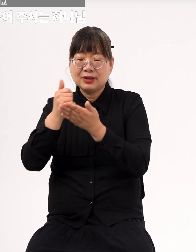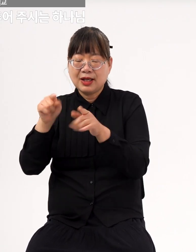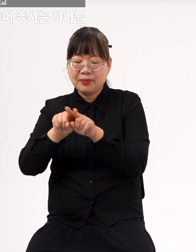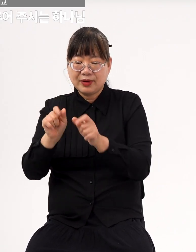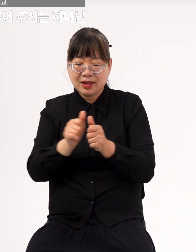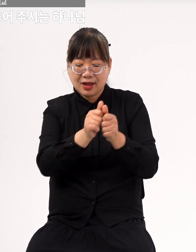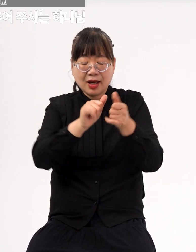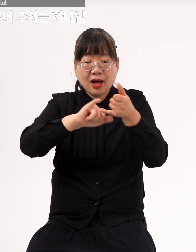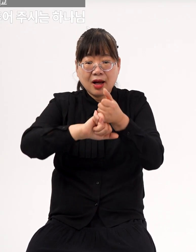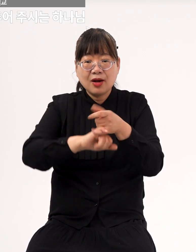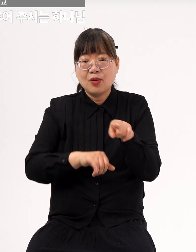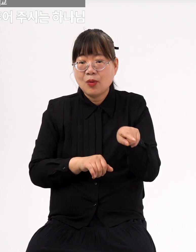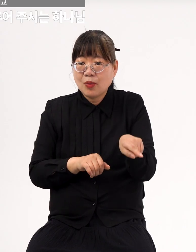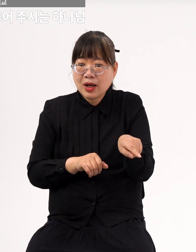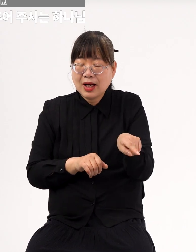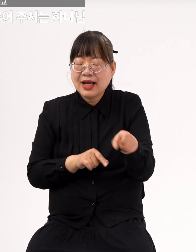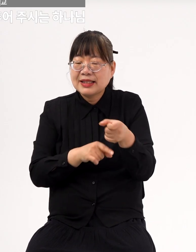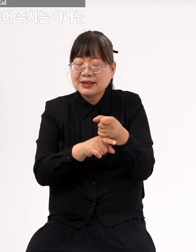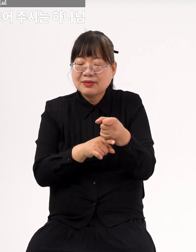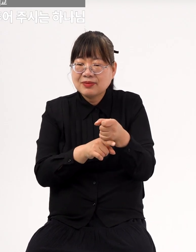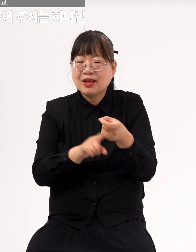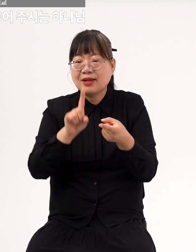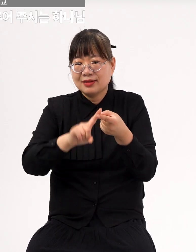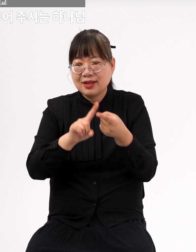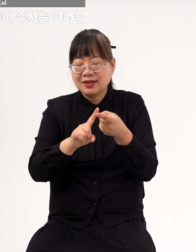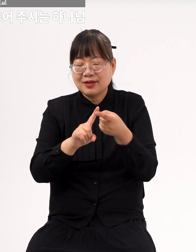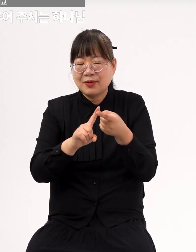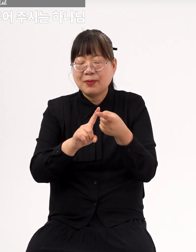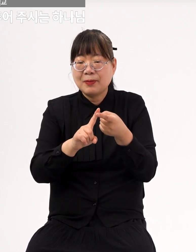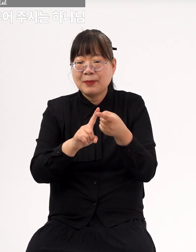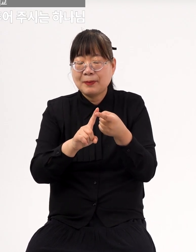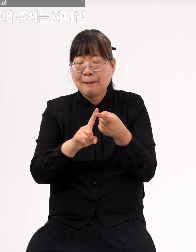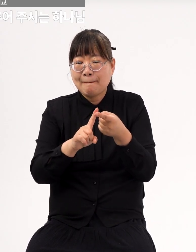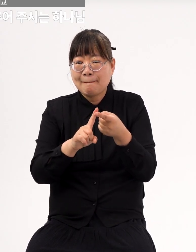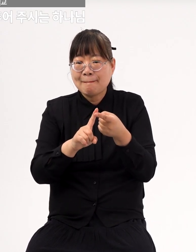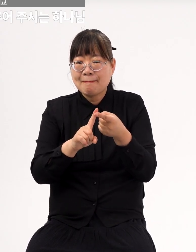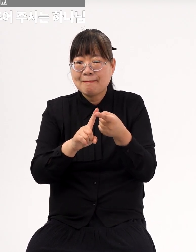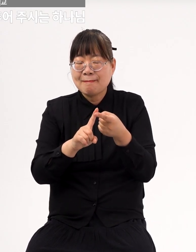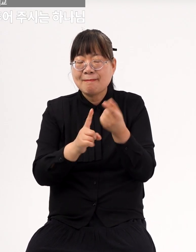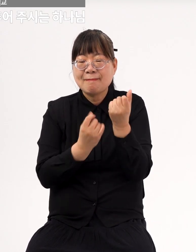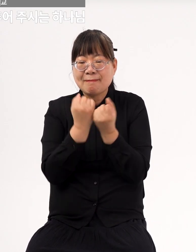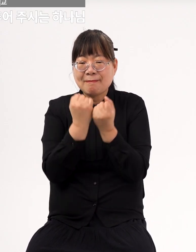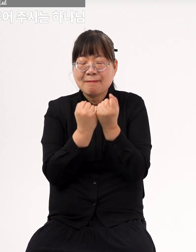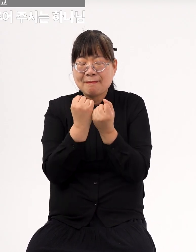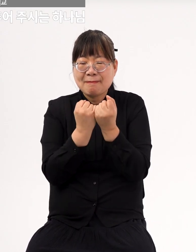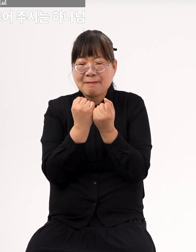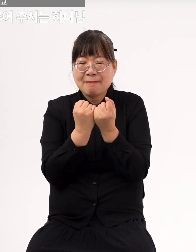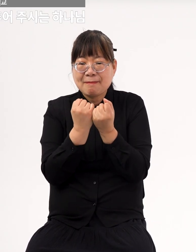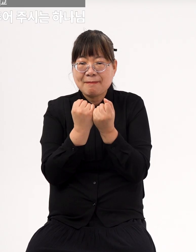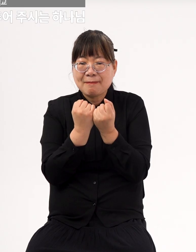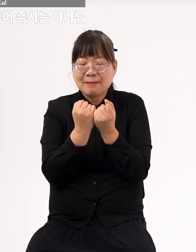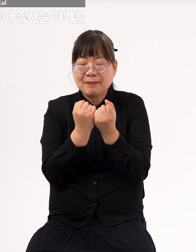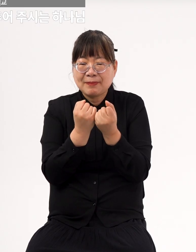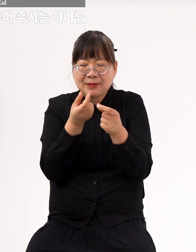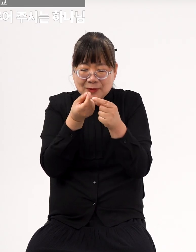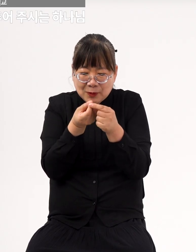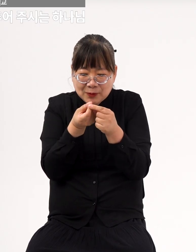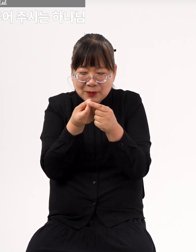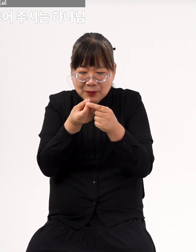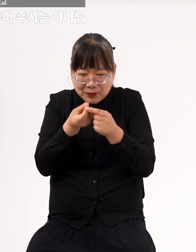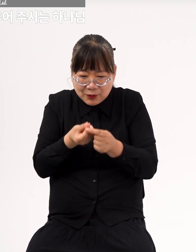하겠다는 약속이 무슨 뜻인지를, 말씀을 한 숟가락씩 한